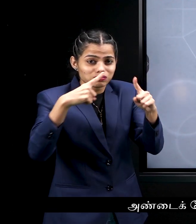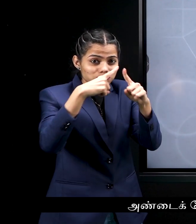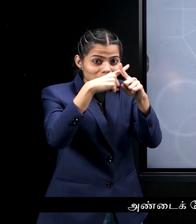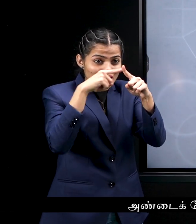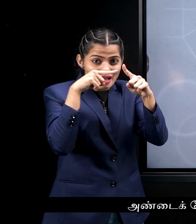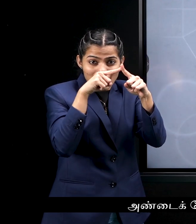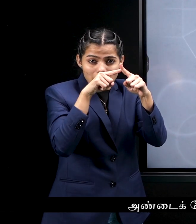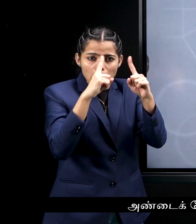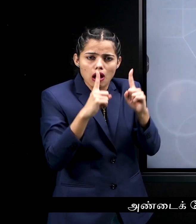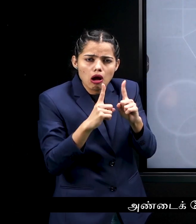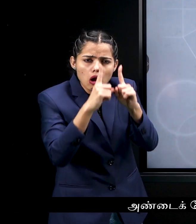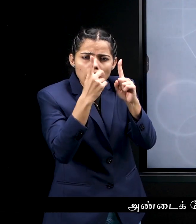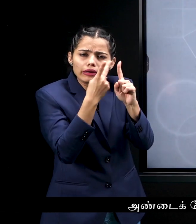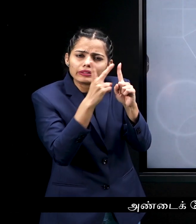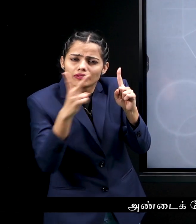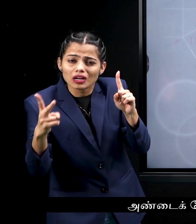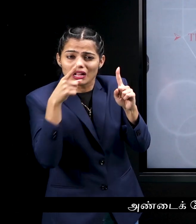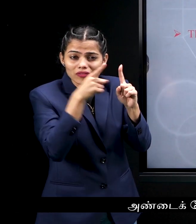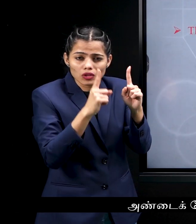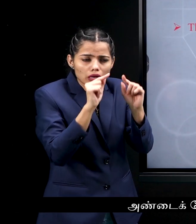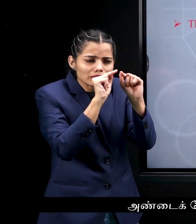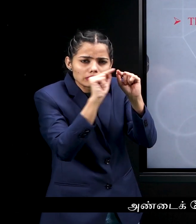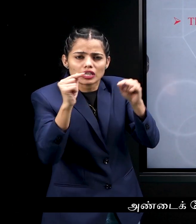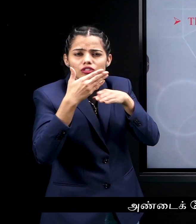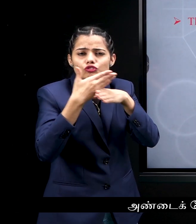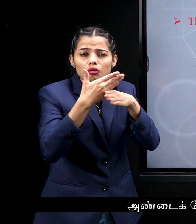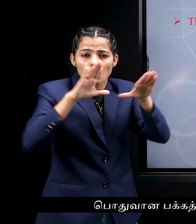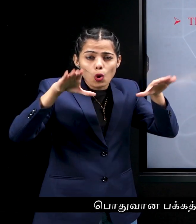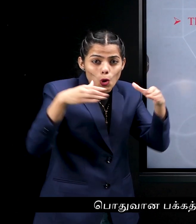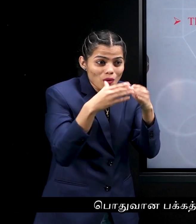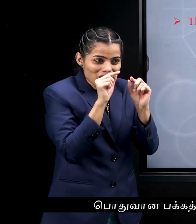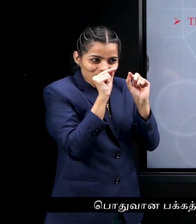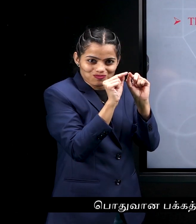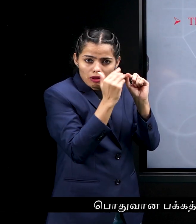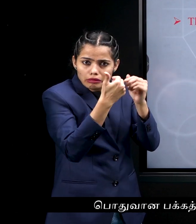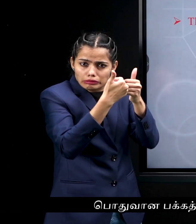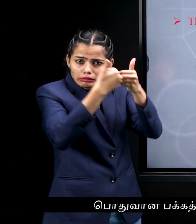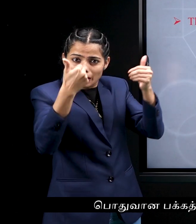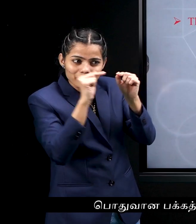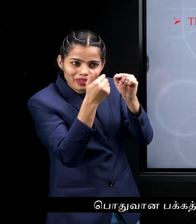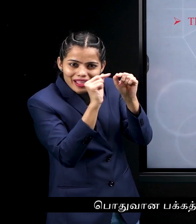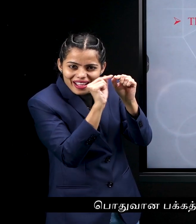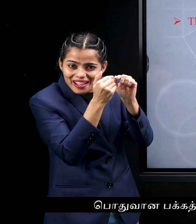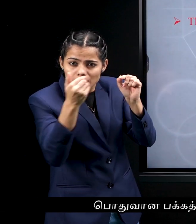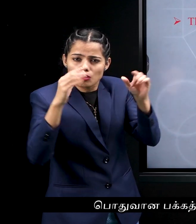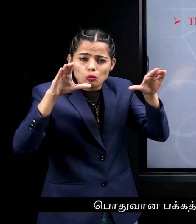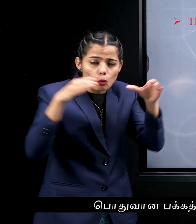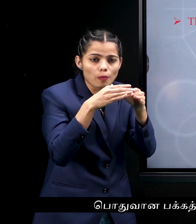அண்டை கோணங்கள். இவை பொதுவான உச்சி மற்றும் பொதுவான பக்கத்தை பகிர்ந்து கொள்ளும் கோணங்கள்.